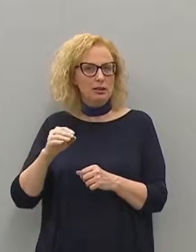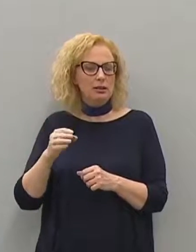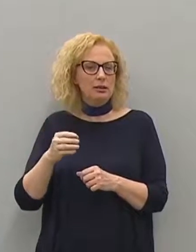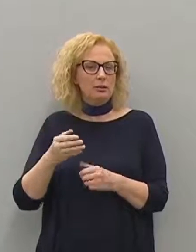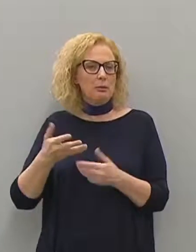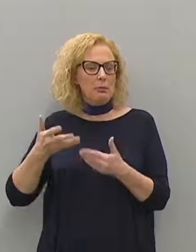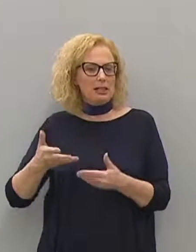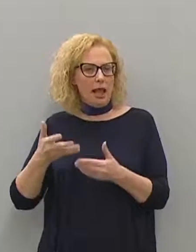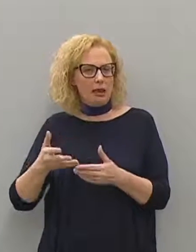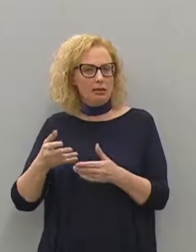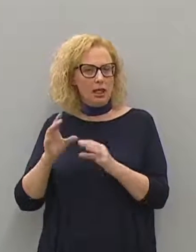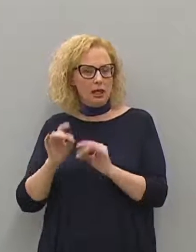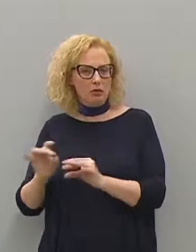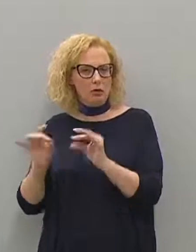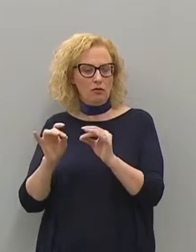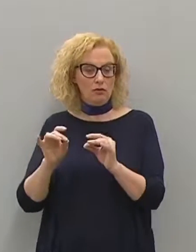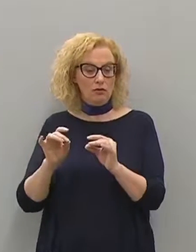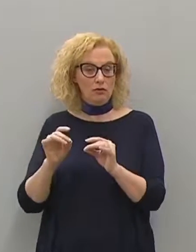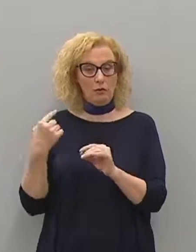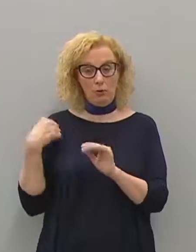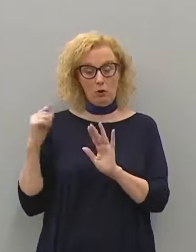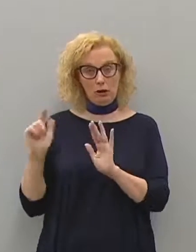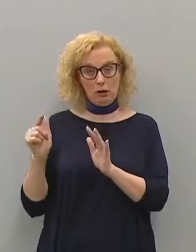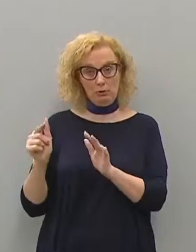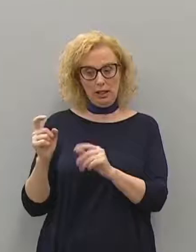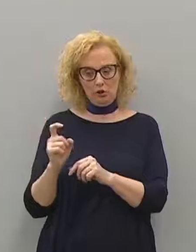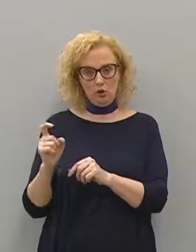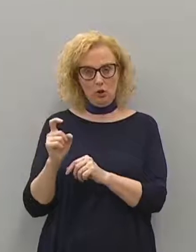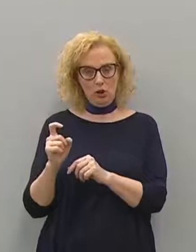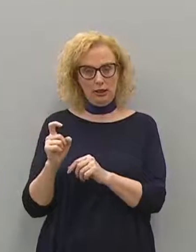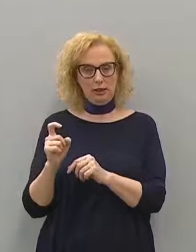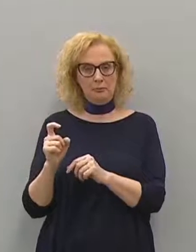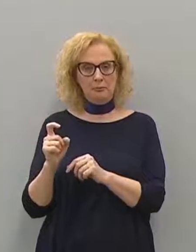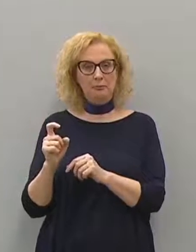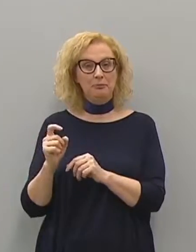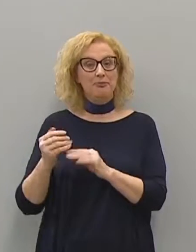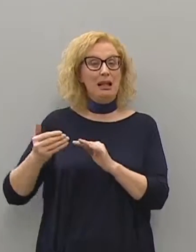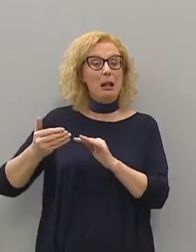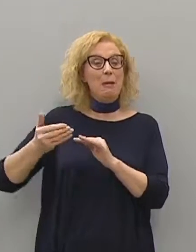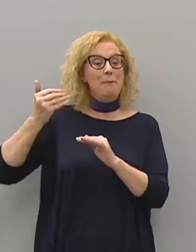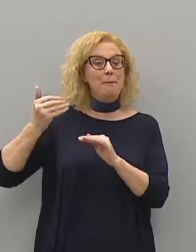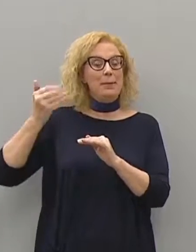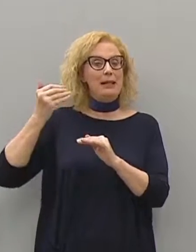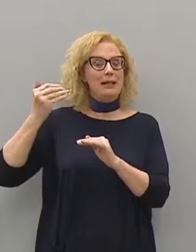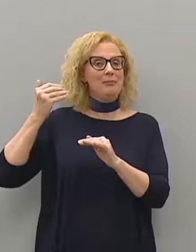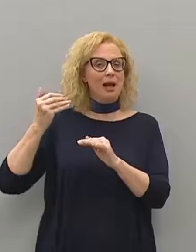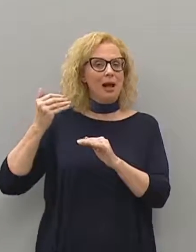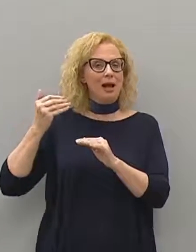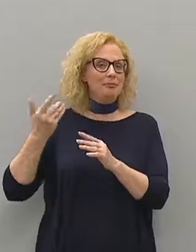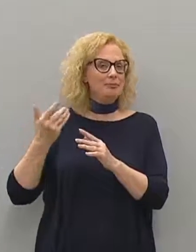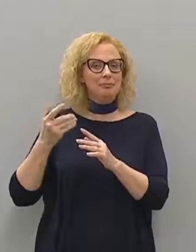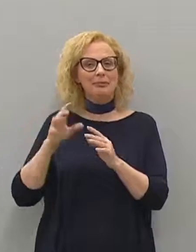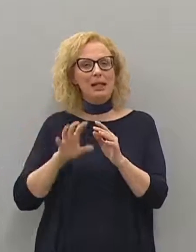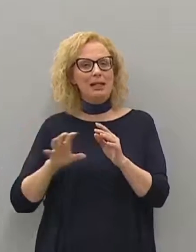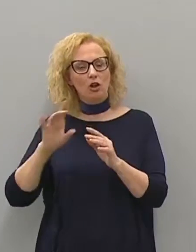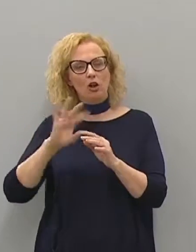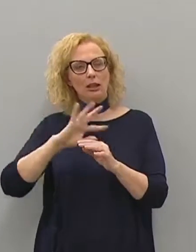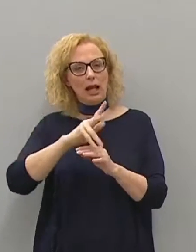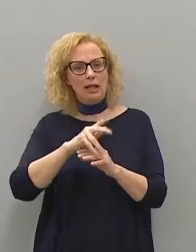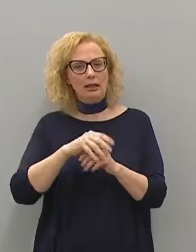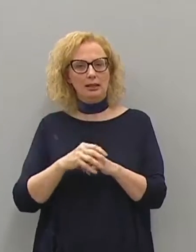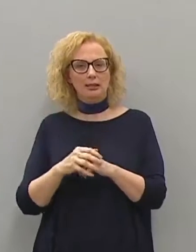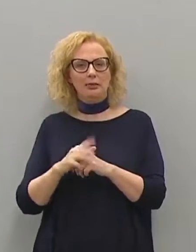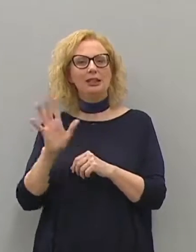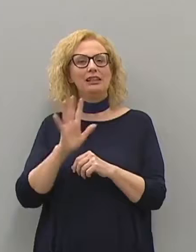in queste settimane in questi giorni poi leggende settimane prima erano altri territori ma per esempio